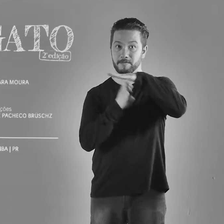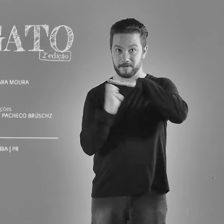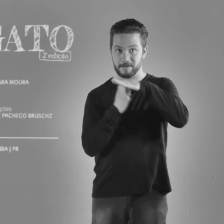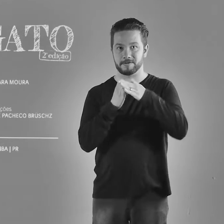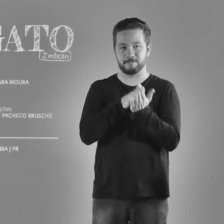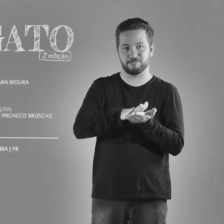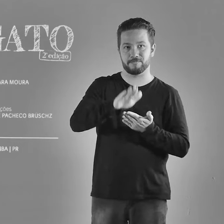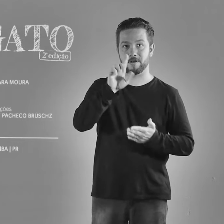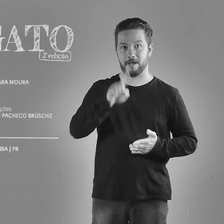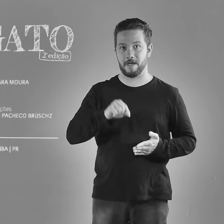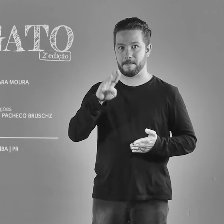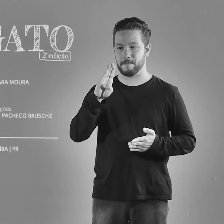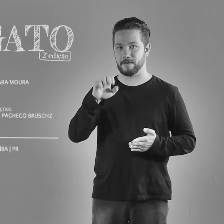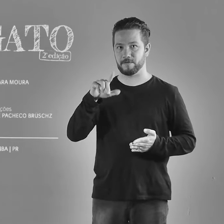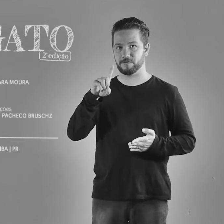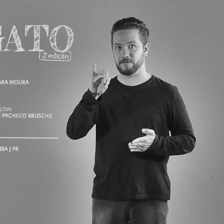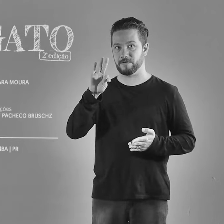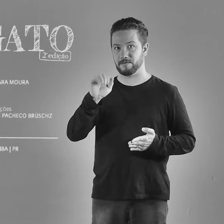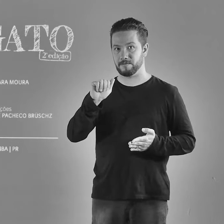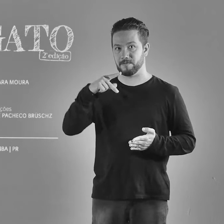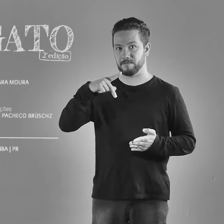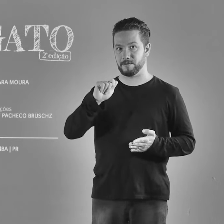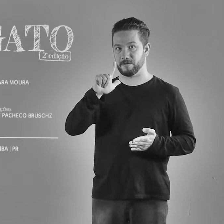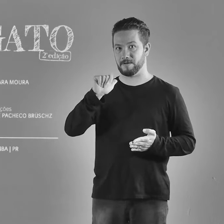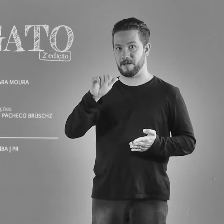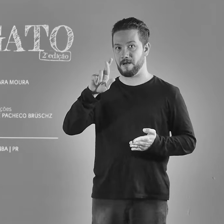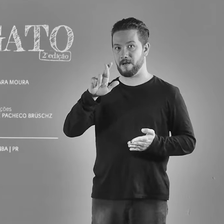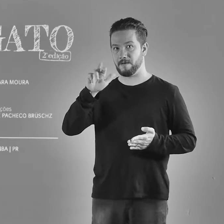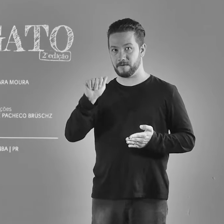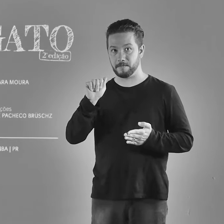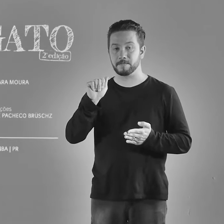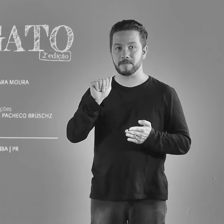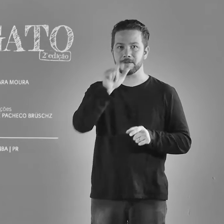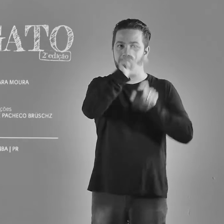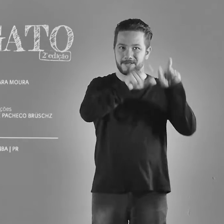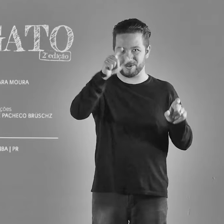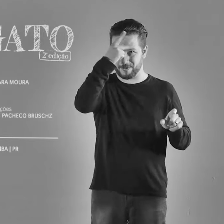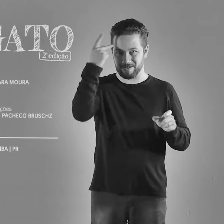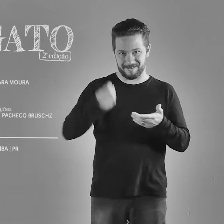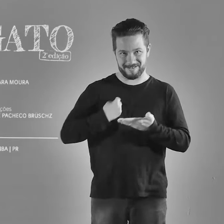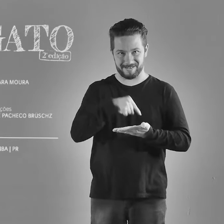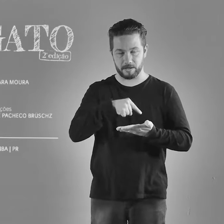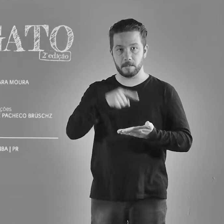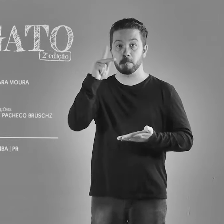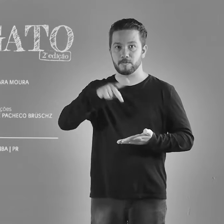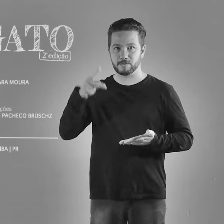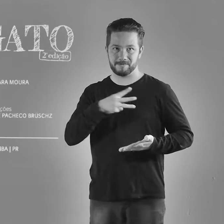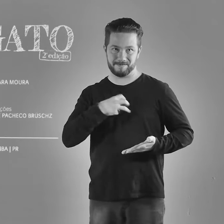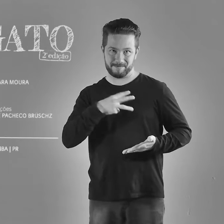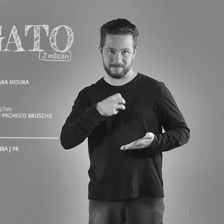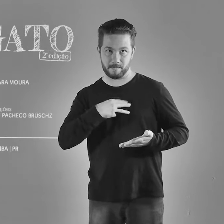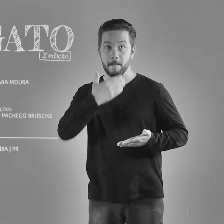da história são o professor, seu pai, Zé, sua mãe, Dona